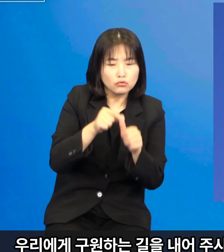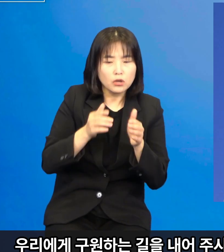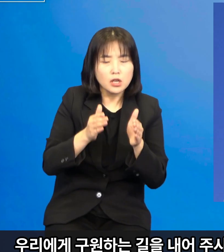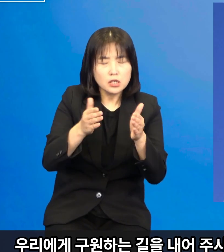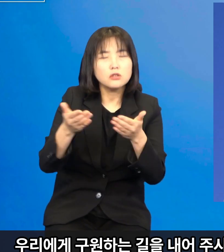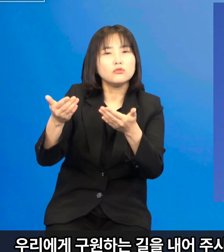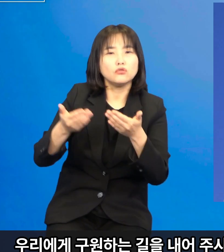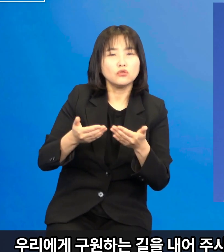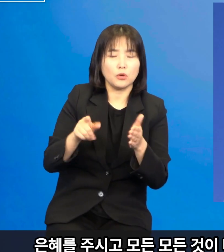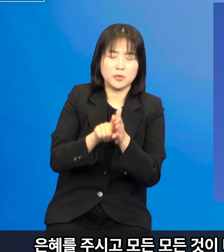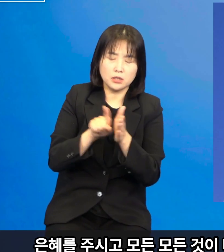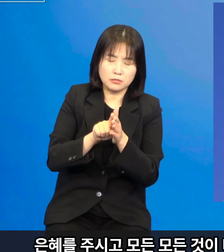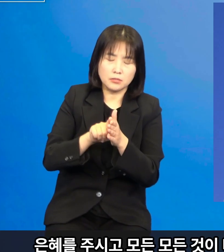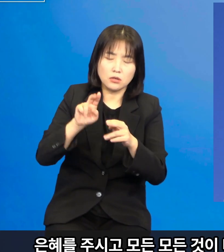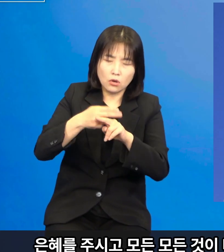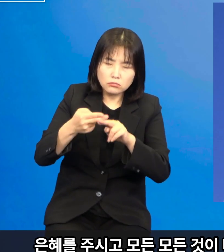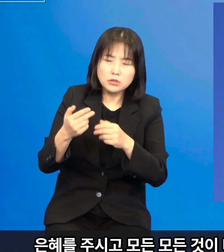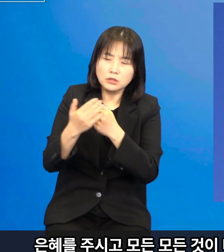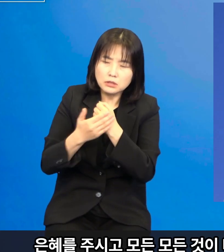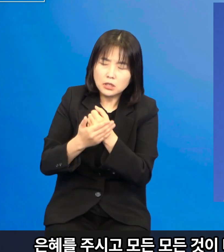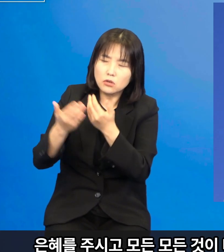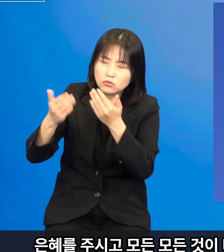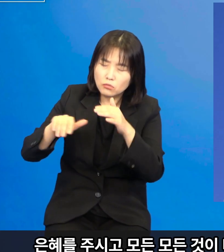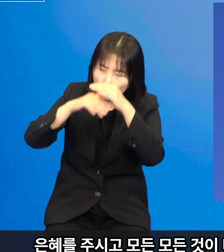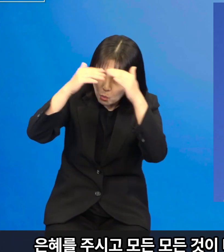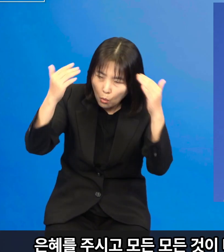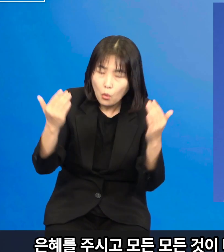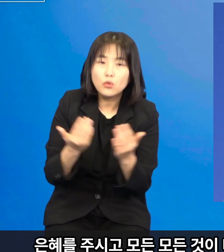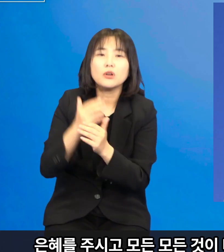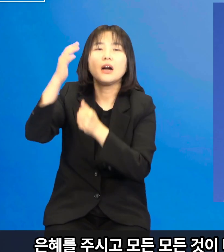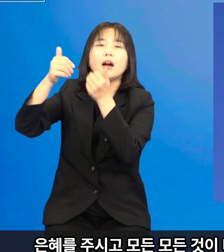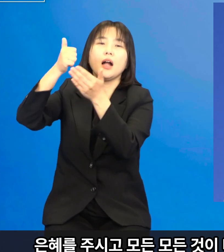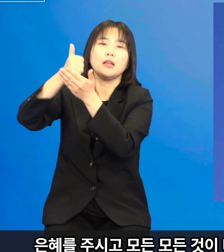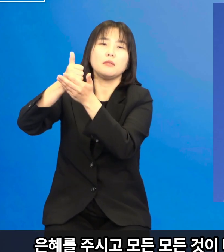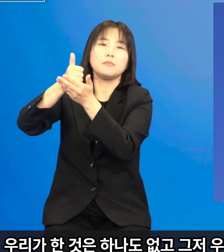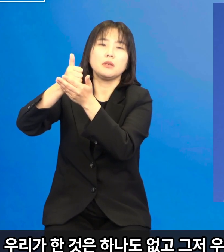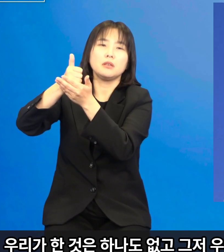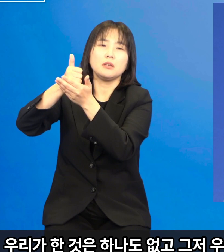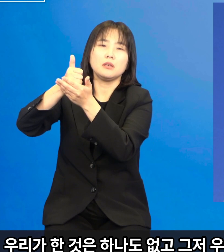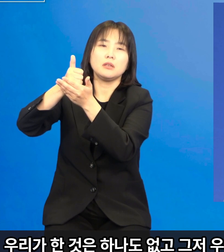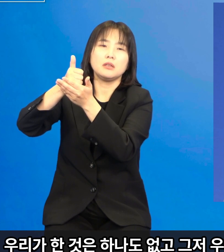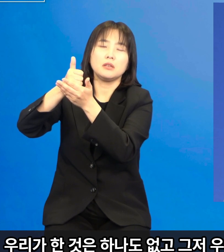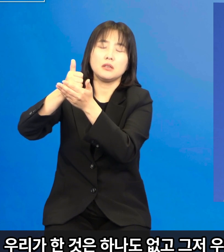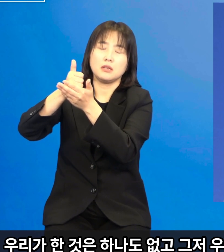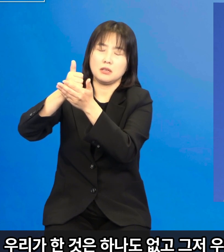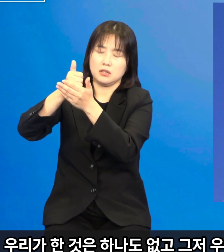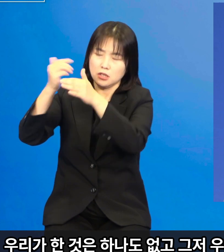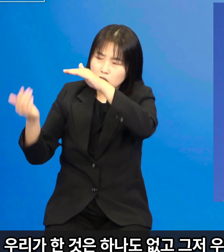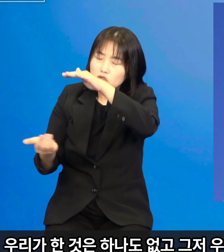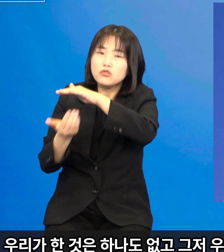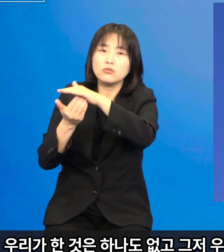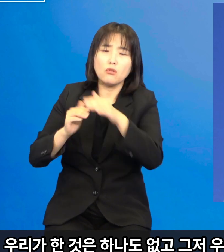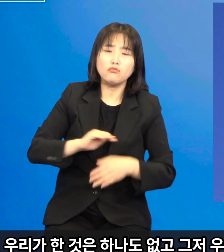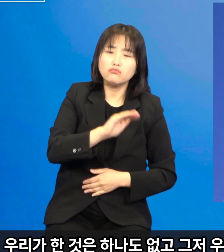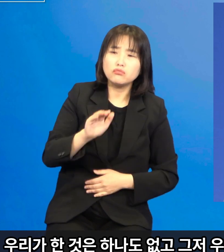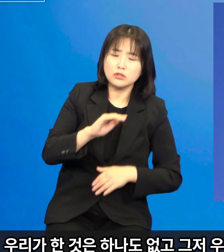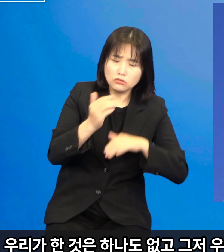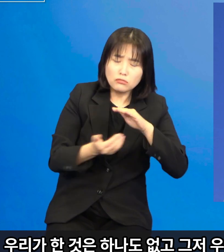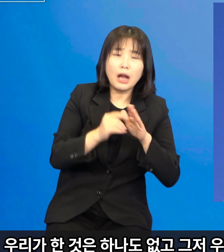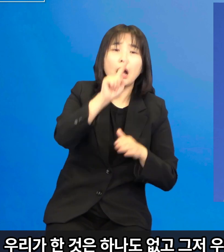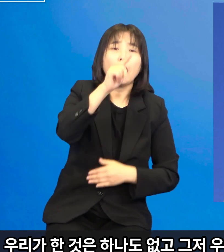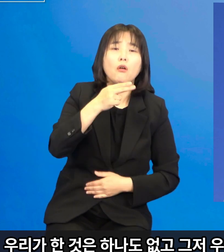우리에게 믿음의 선물을 주시고 은혜를 주시고 모든 것이 다 하나님이 마련해 주신 거예요. 우리가 한 것은 하나도 없고 그저 우리는